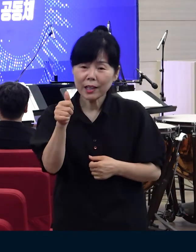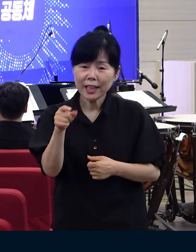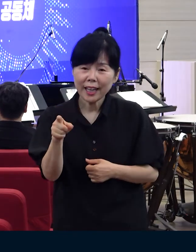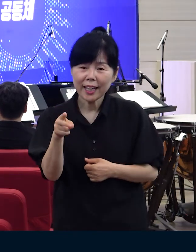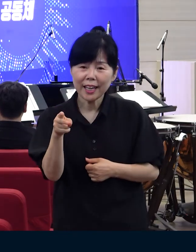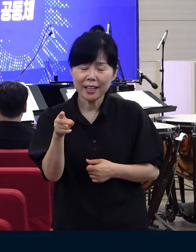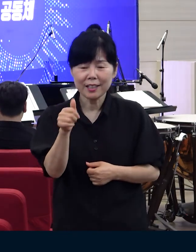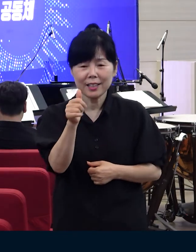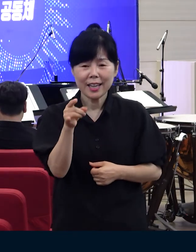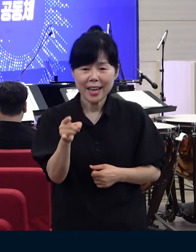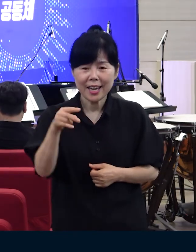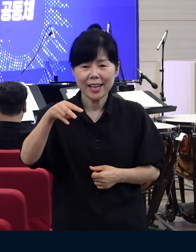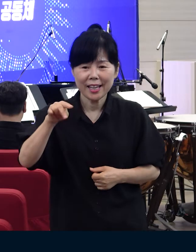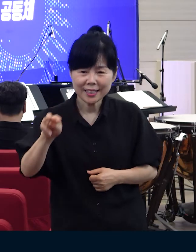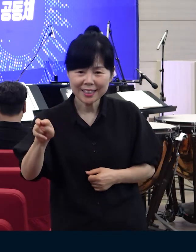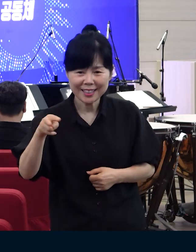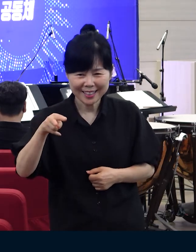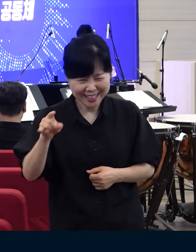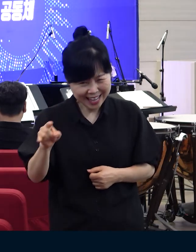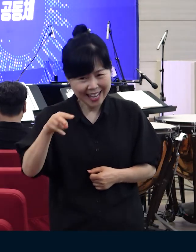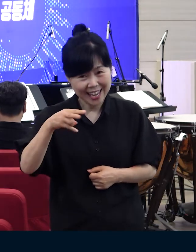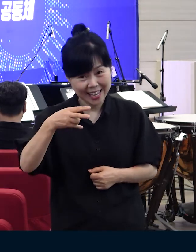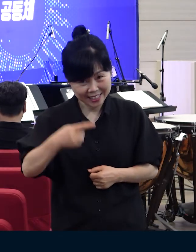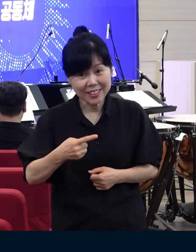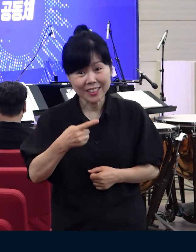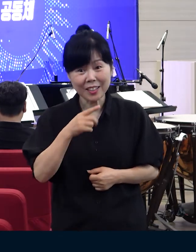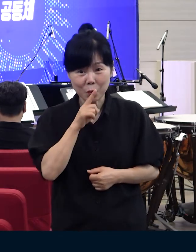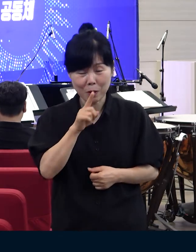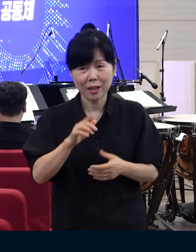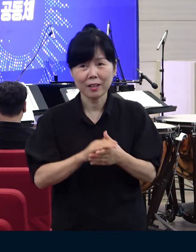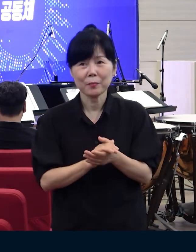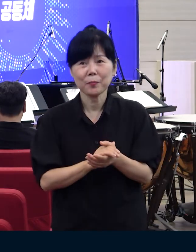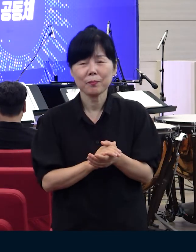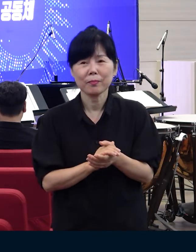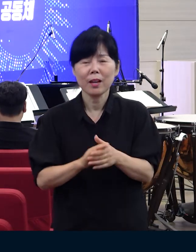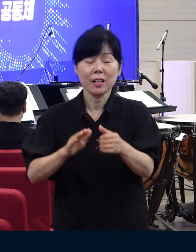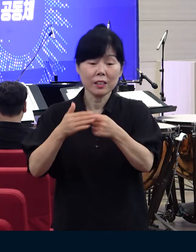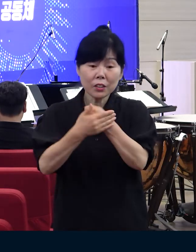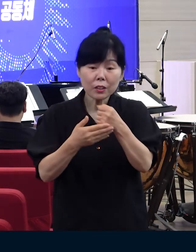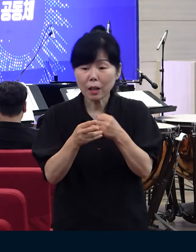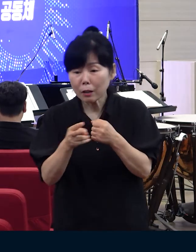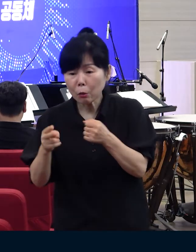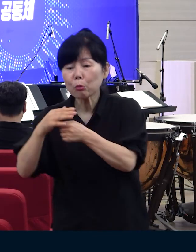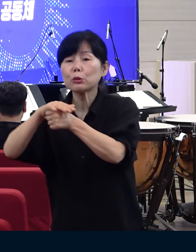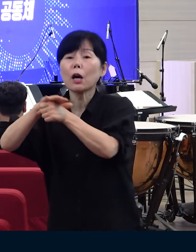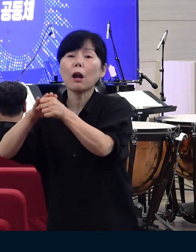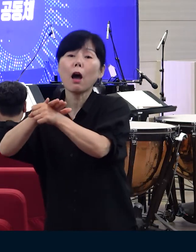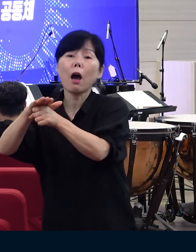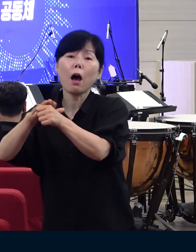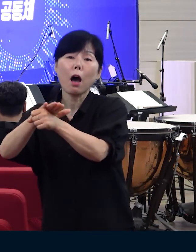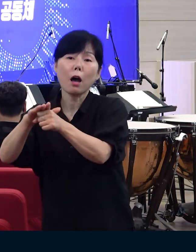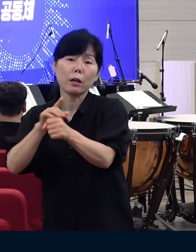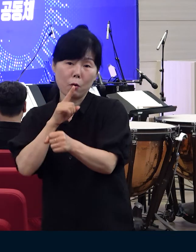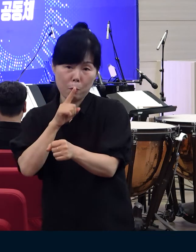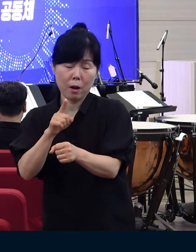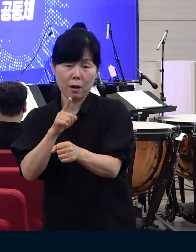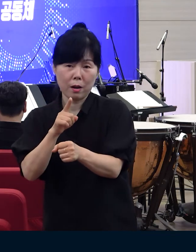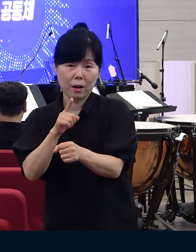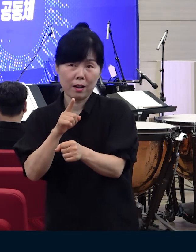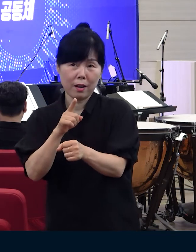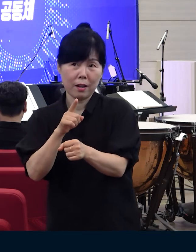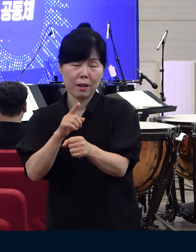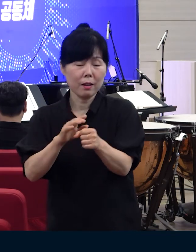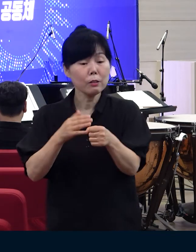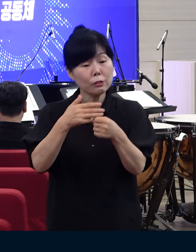말이죠. 그렇게 볼 때 항상 그 뜻을 뭐로 알고 있습니까? 사랑이라고 알고 있어요. 사랑한다.